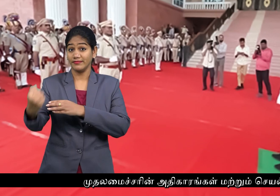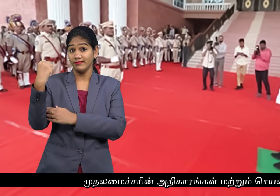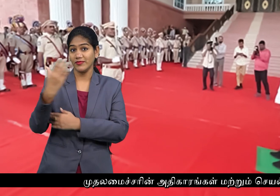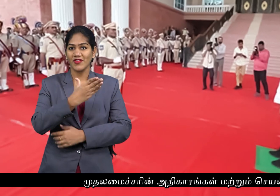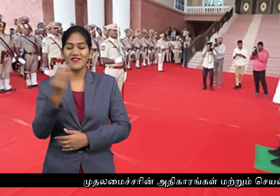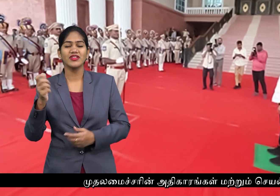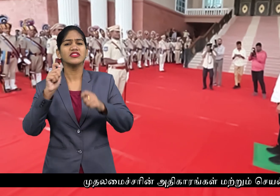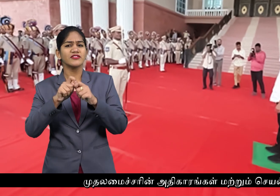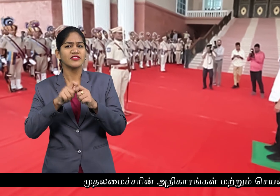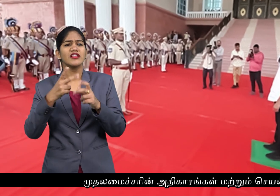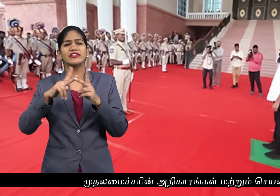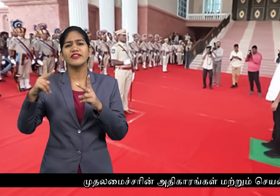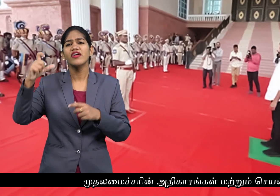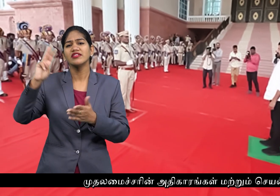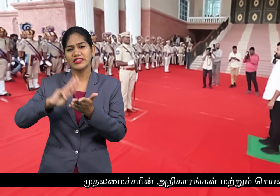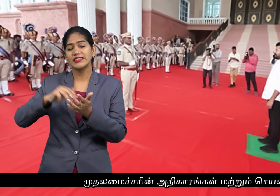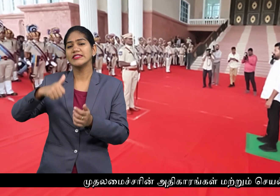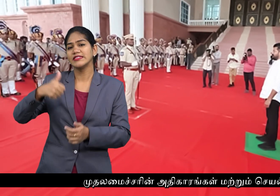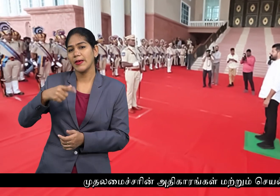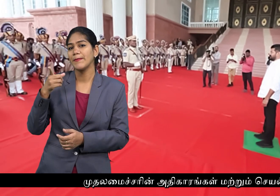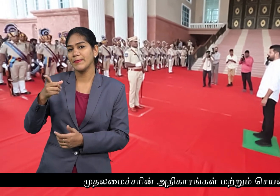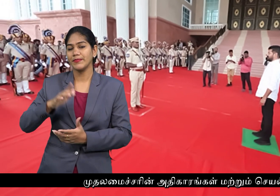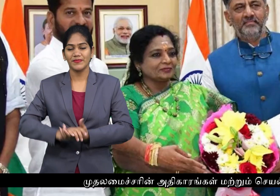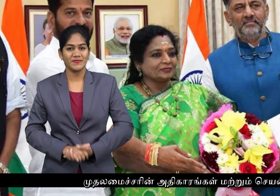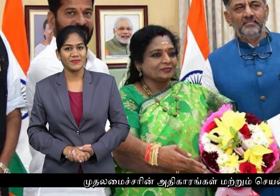முதலமைச்சரின் அதிகாரங்கள் மற்றும் செயல்பாடுகள்.